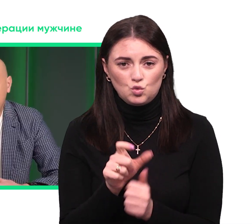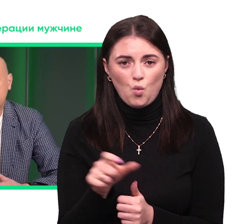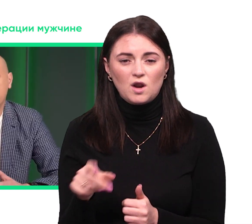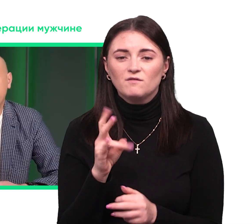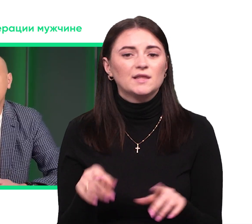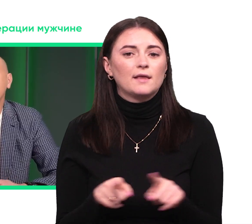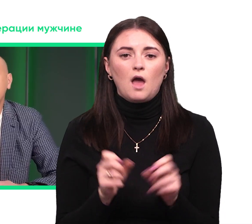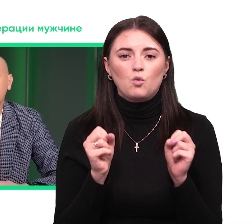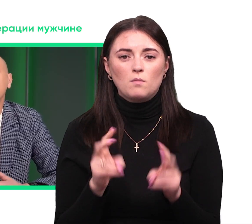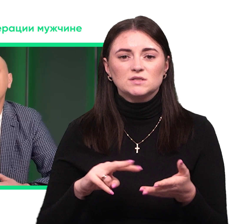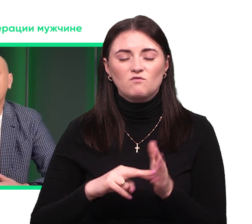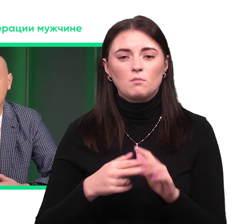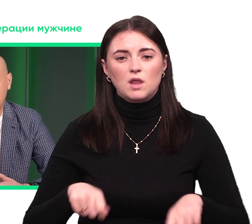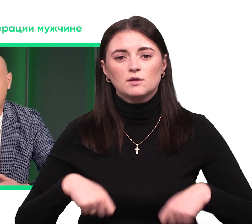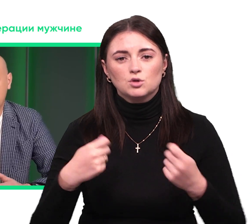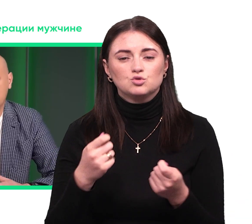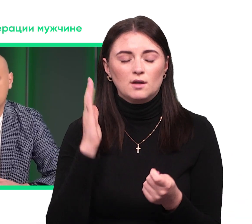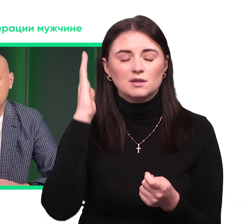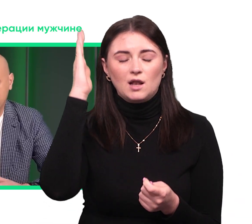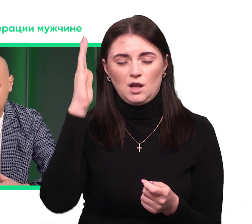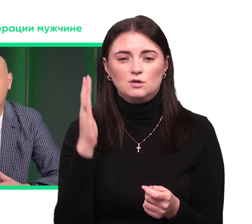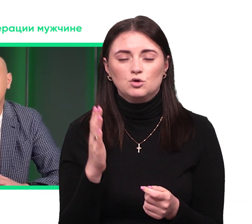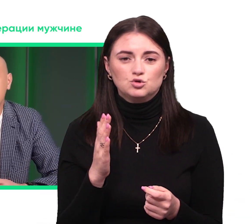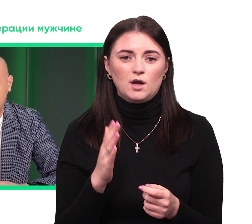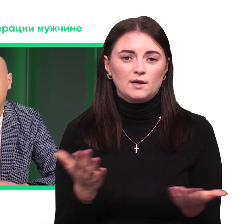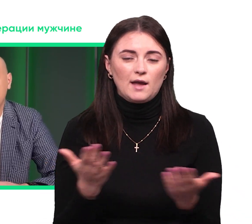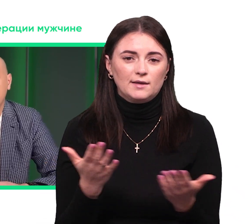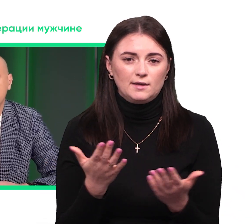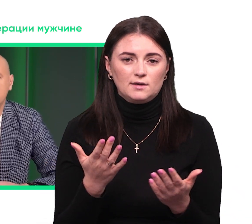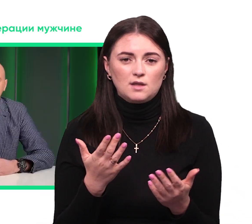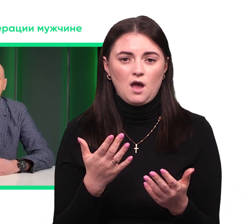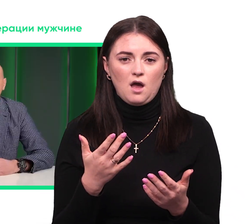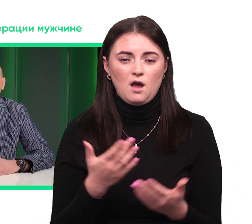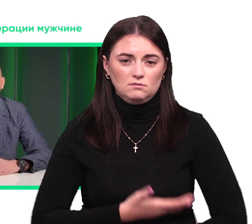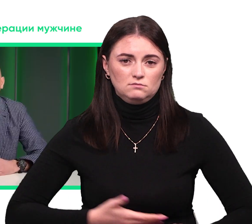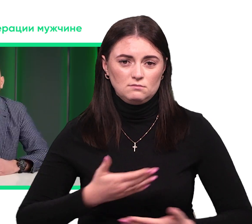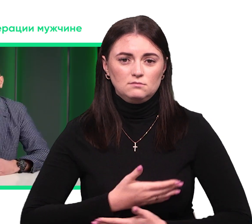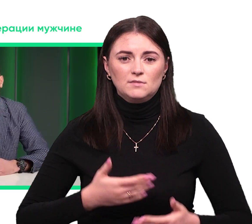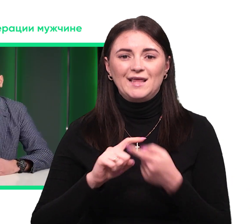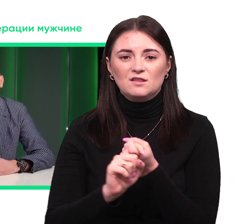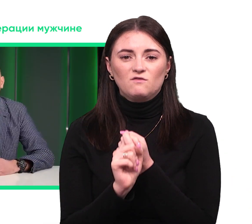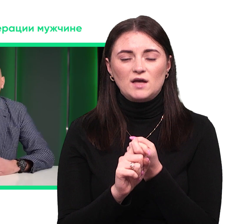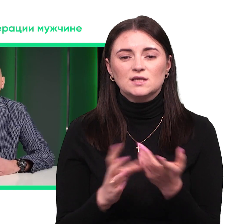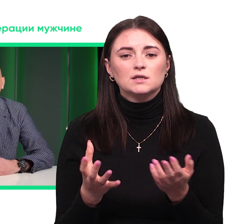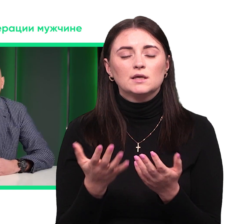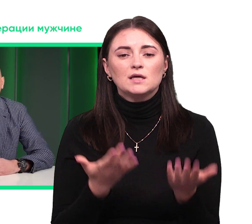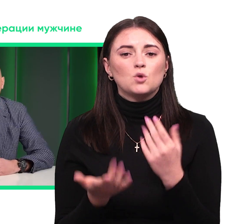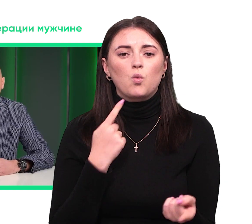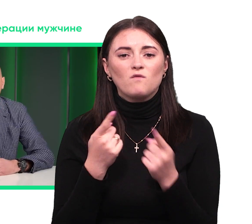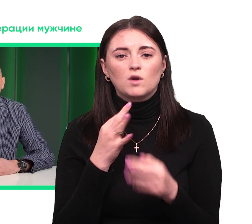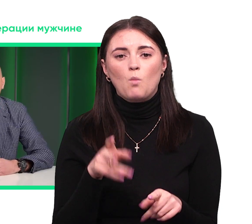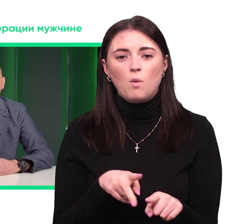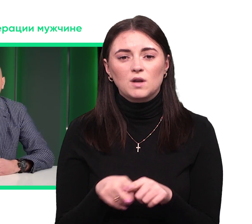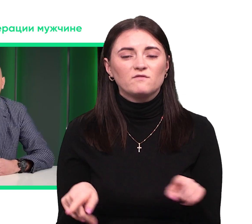так опасен в плане передачи дальнейшей каких-то урогенитальных инфекций. Еще если мы говорим о обрезании и